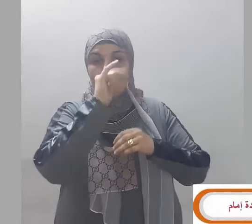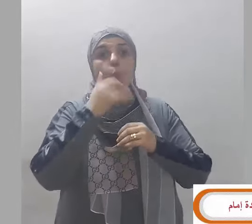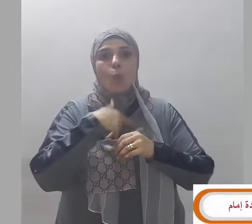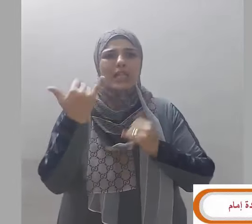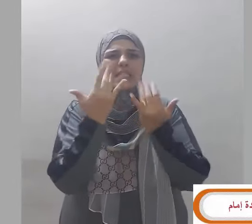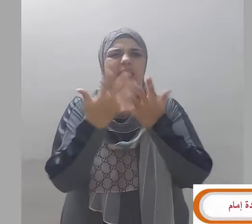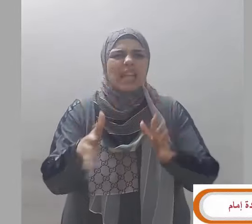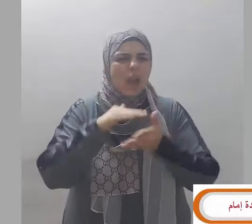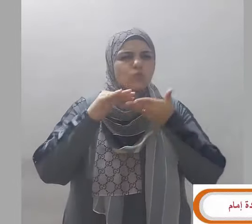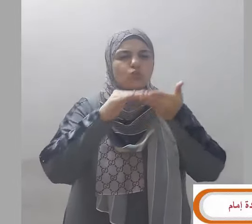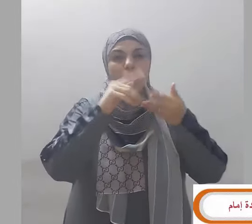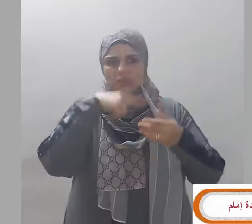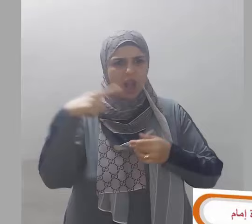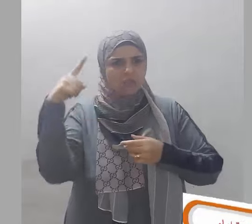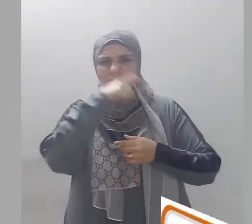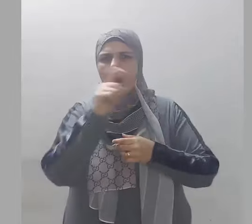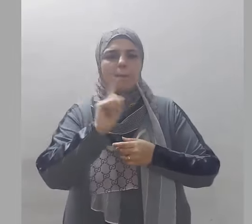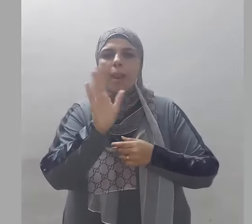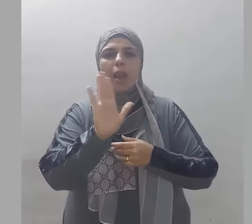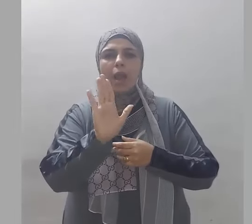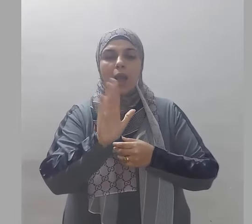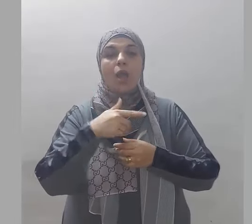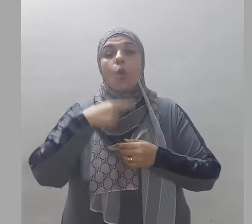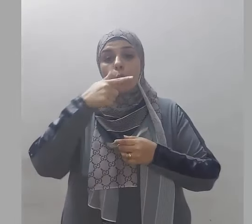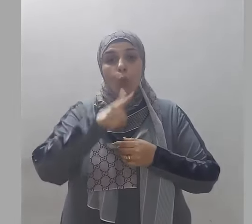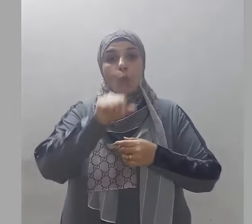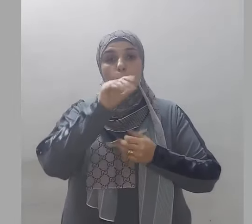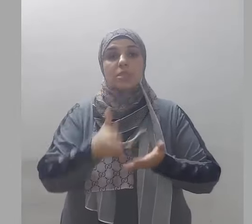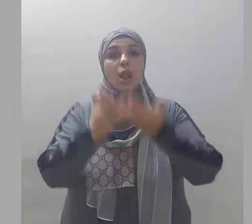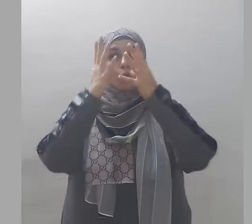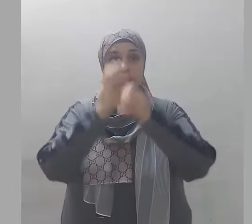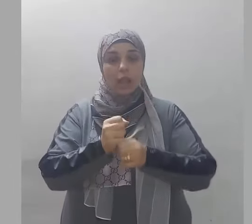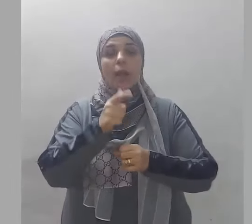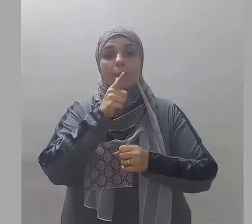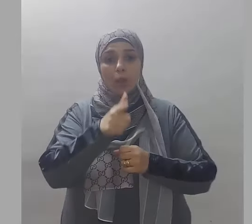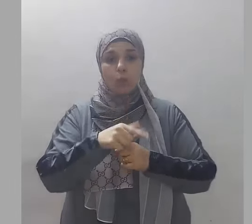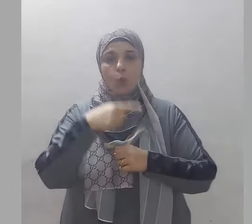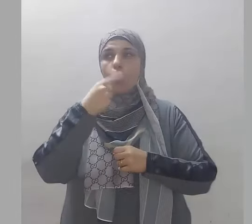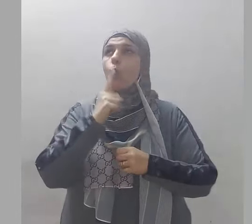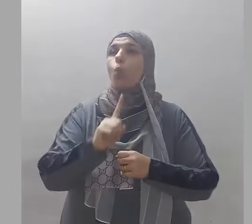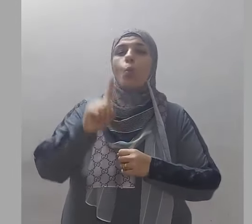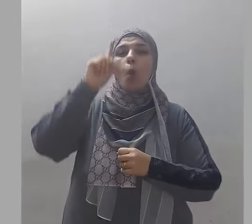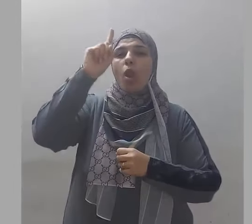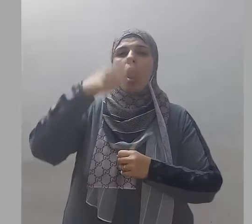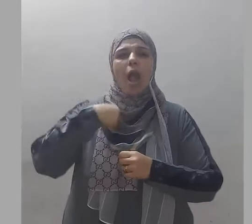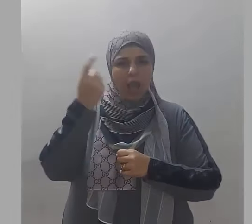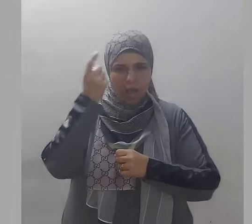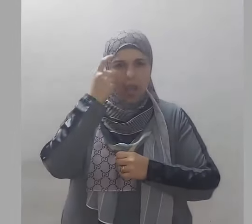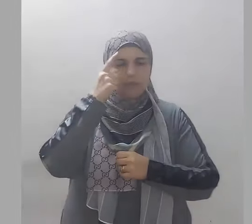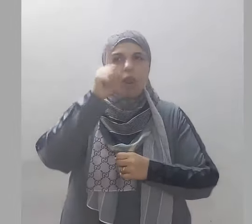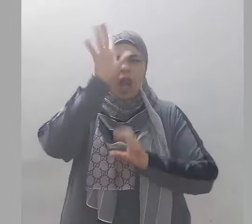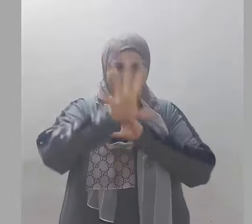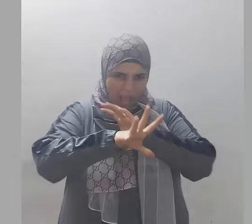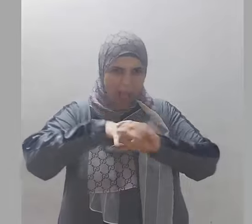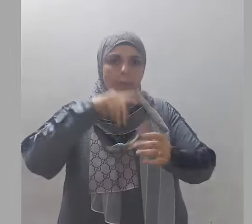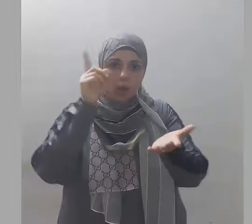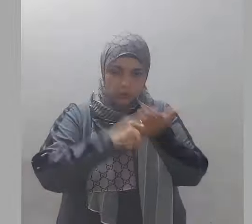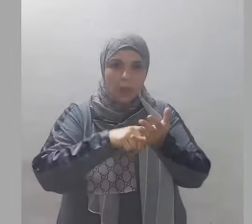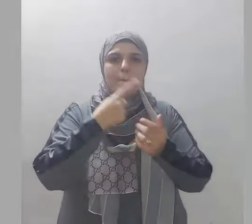تعسروا. ويقول عليه الصلاة والسلام: والله لا يتمن هذا الأمر ولكنكم